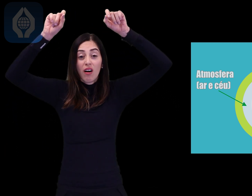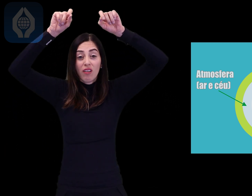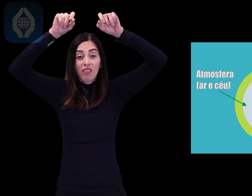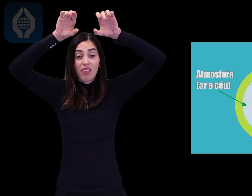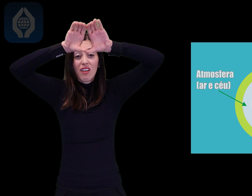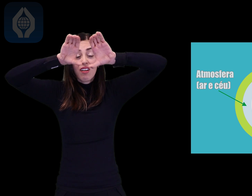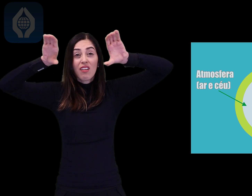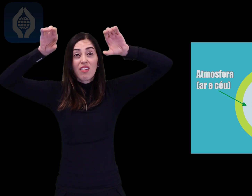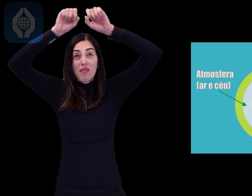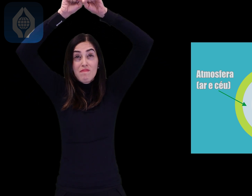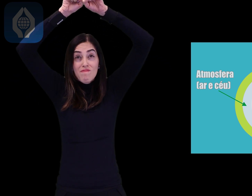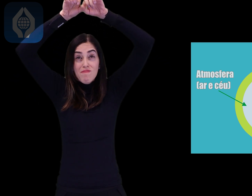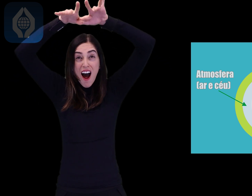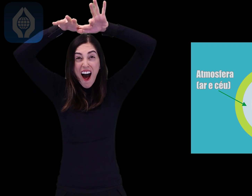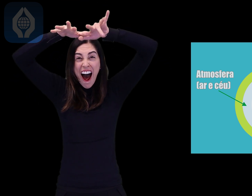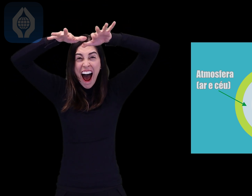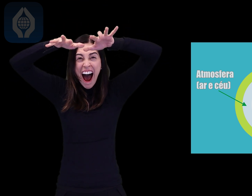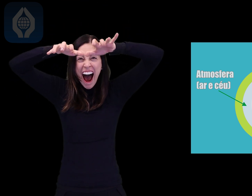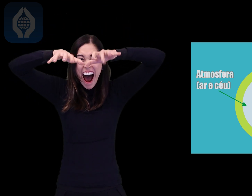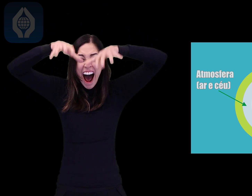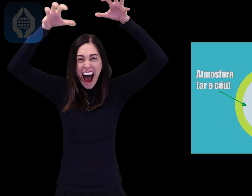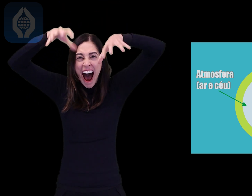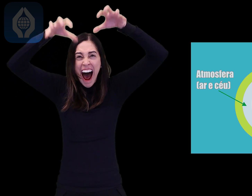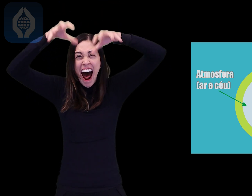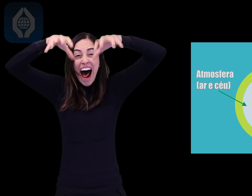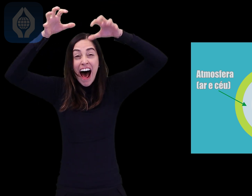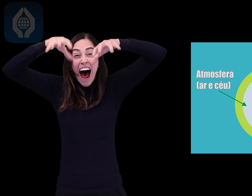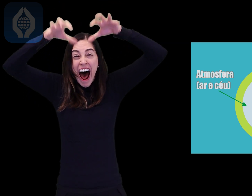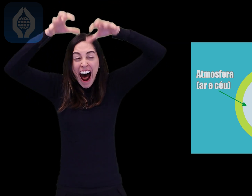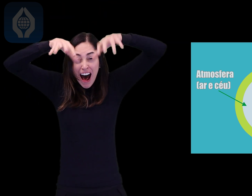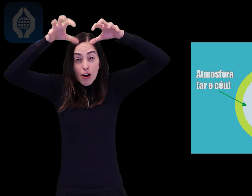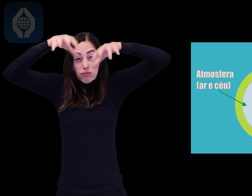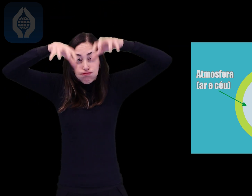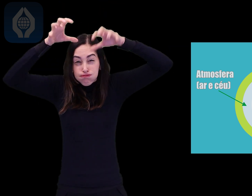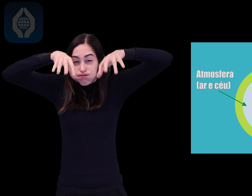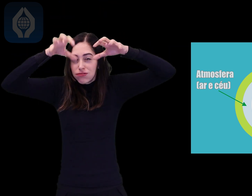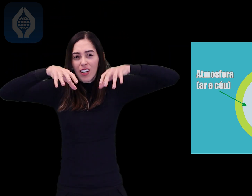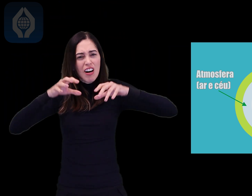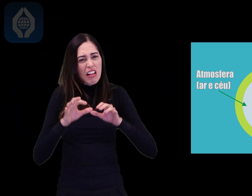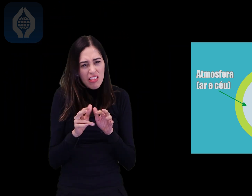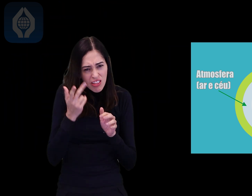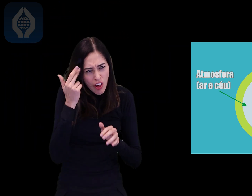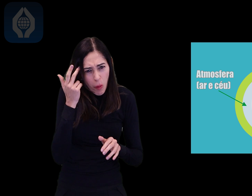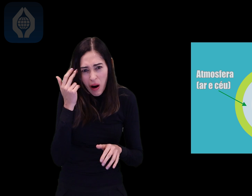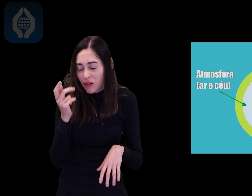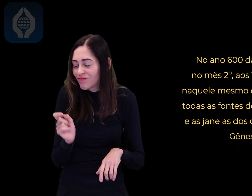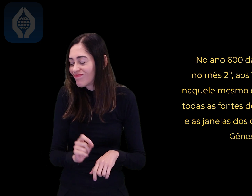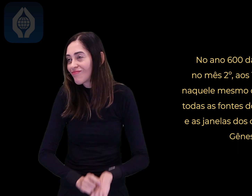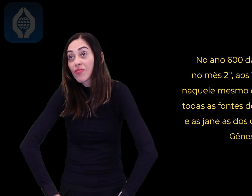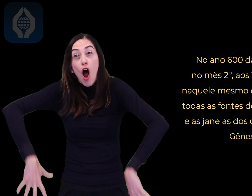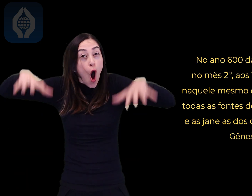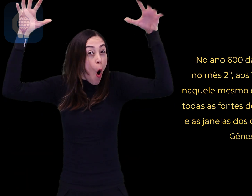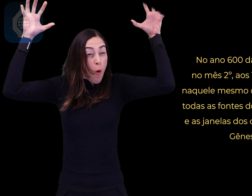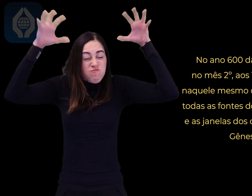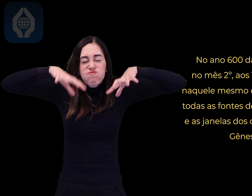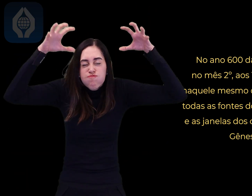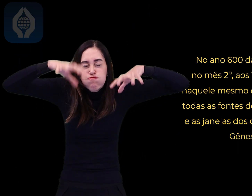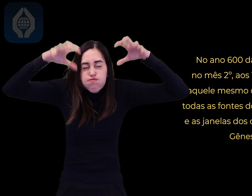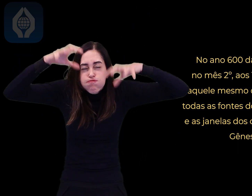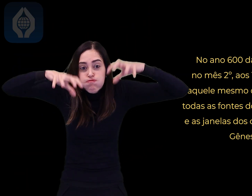atmosfera caísse de volta em forma de chuva. Mas não foi uma chuva comum, foi um dilúvio. A água também brotou de fontes